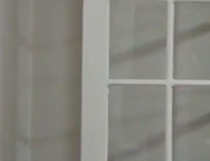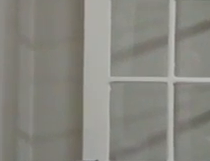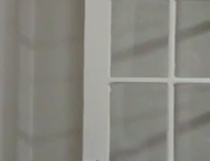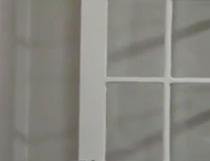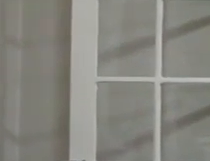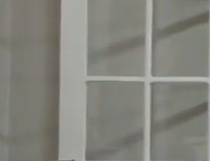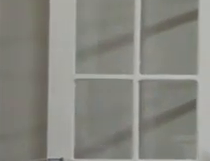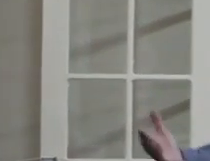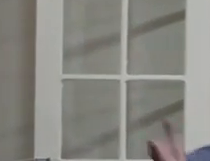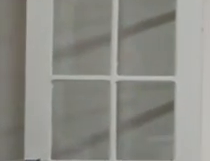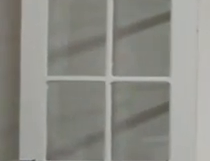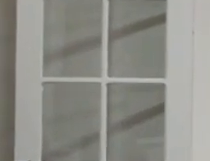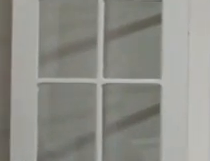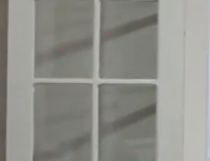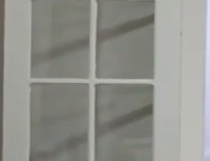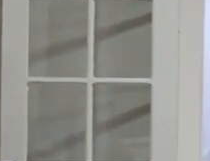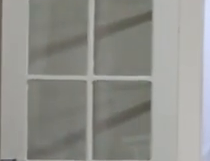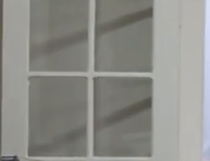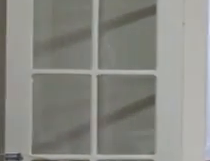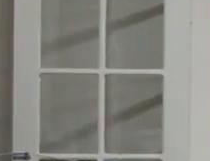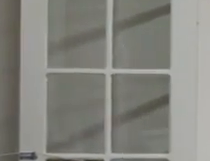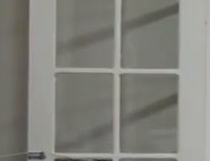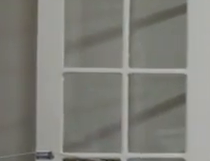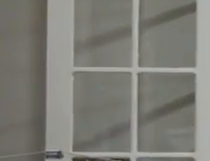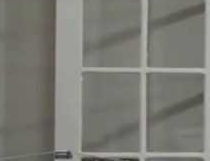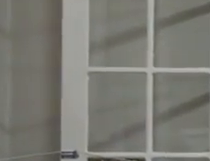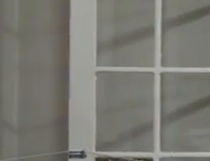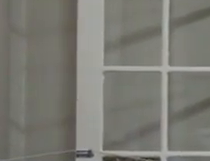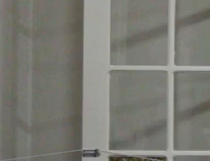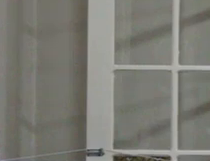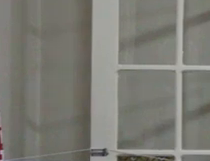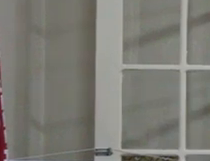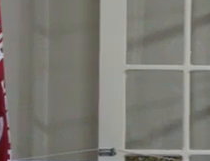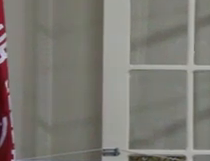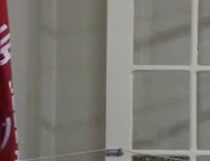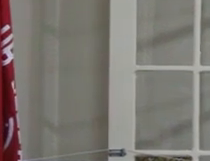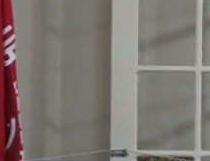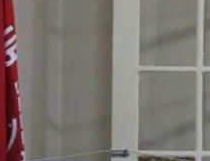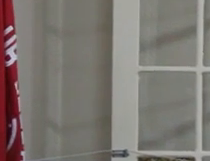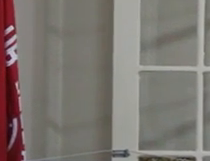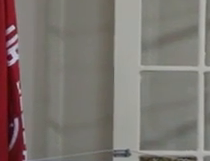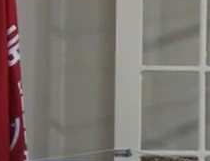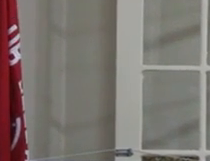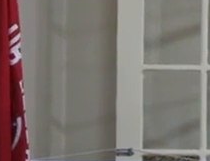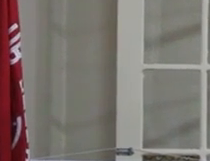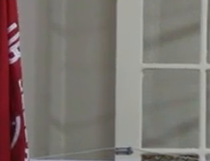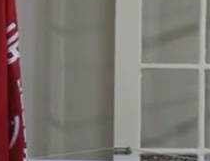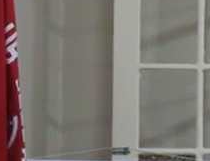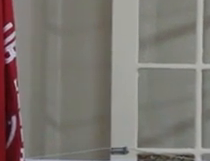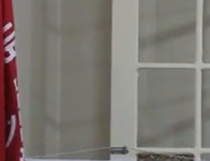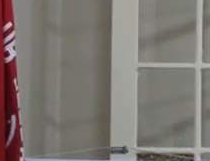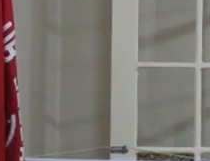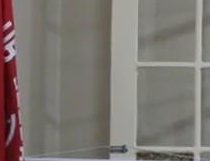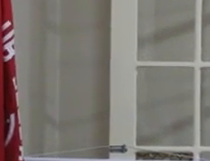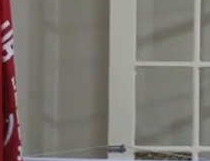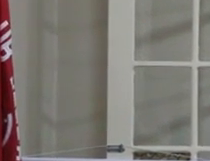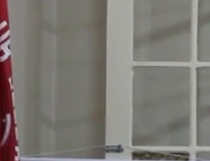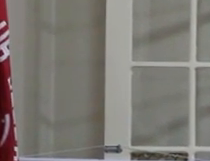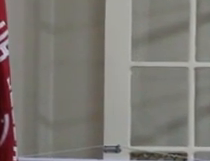Vaquinha, por essa oportunidade, Márcio, vim aqui para assisti-lo. Ontem ainda passei por Lapa,